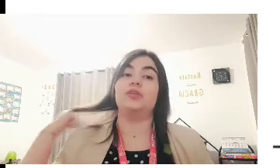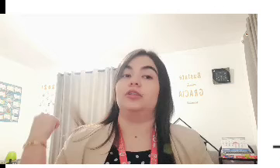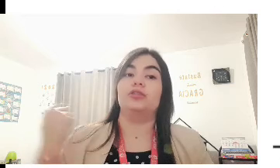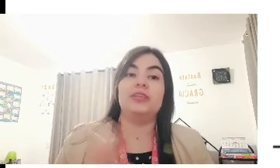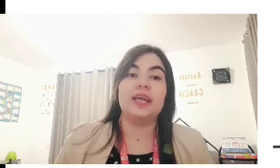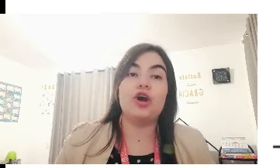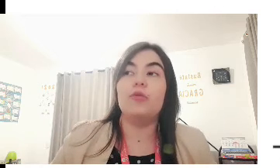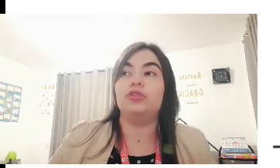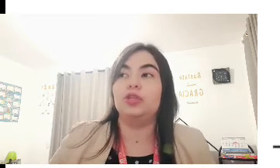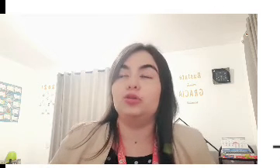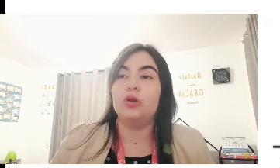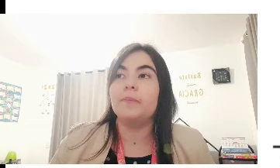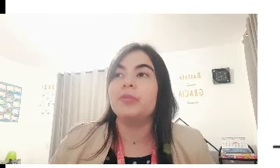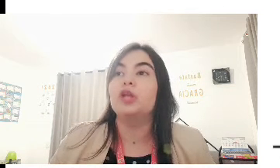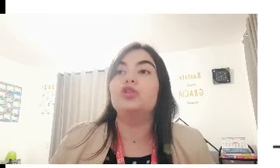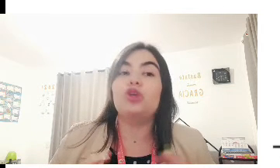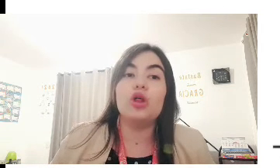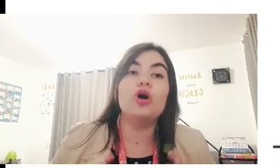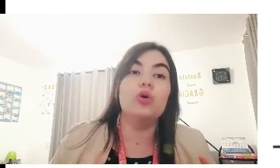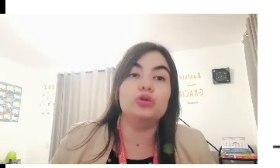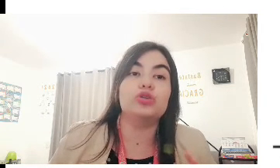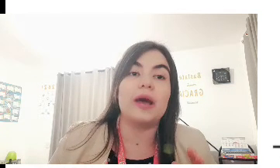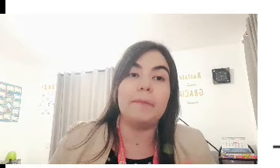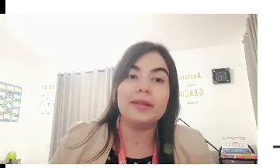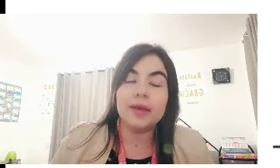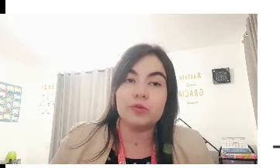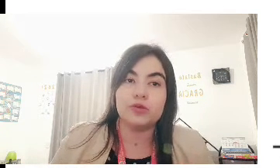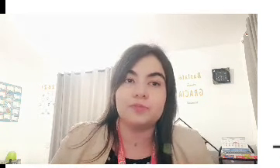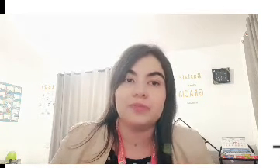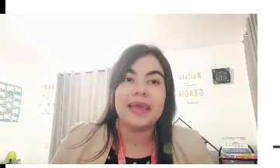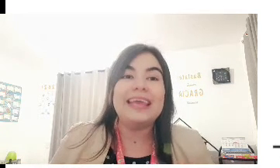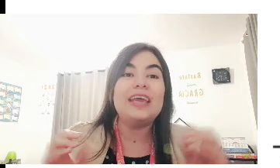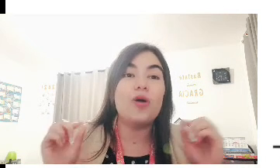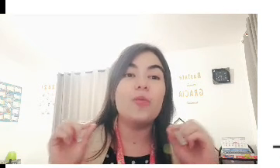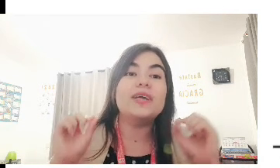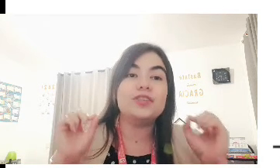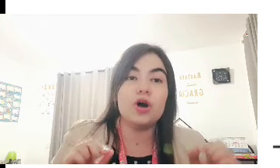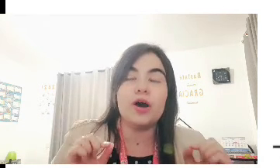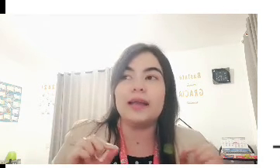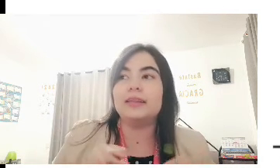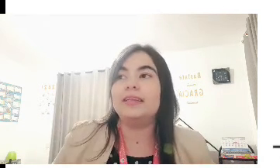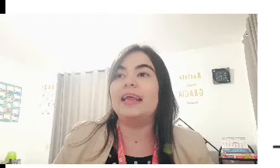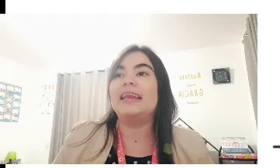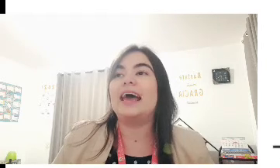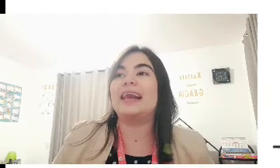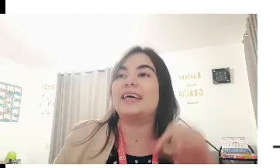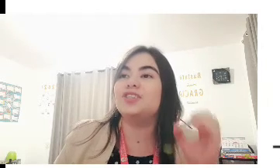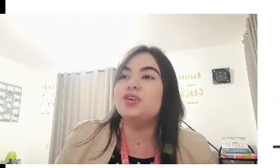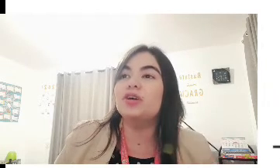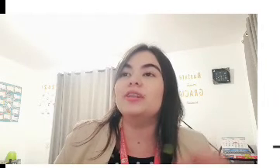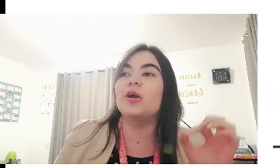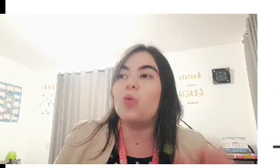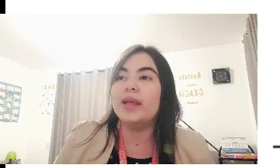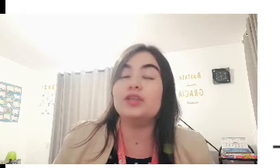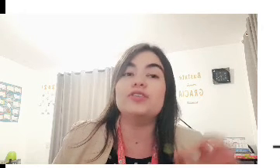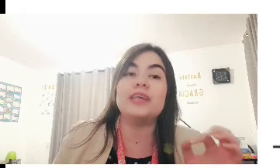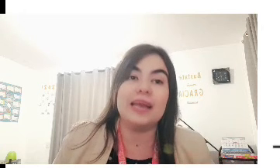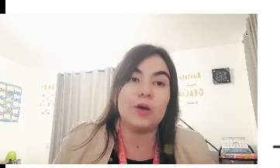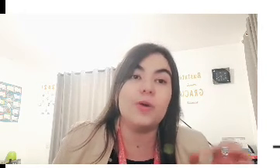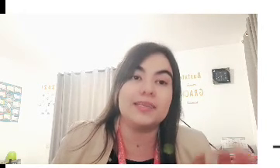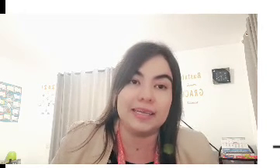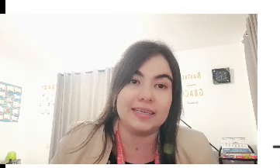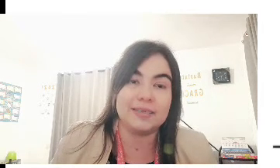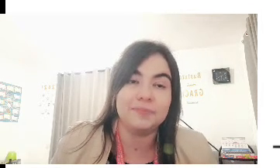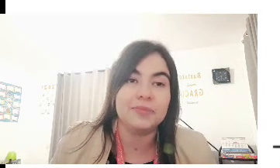Este proyecto tiene como título Todos juntos aprendemos y como eslogan tiene narración de cuentos